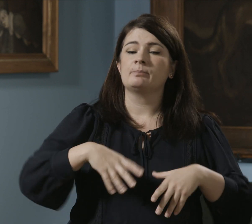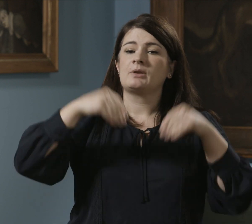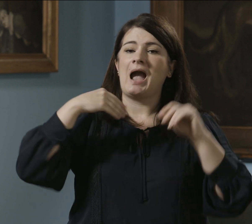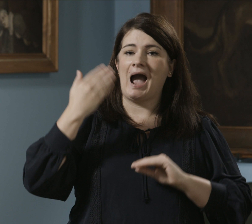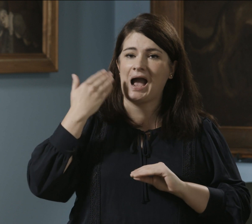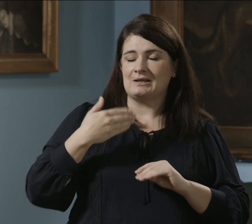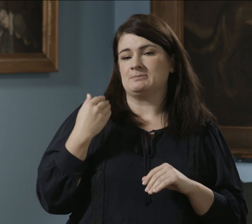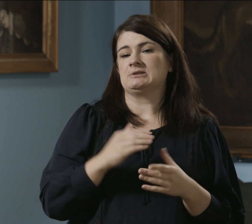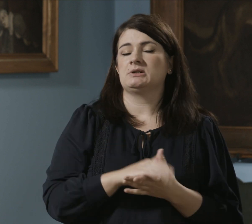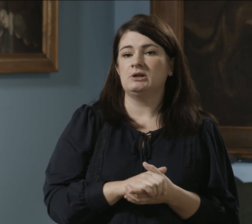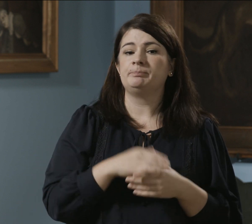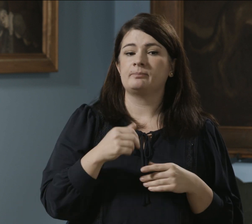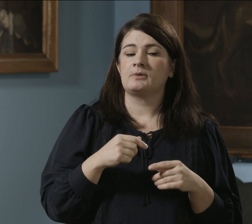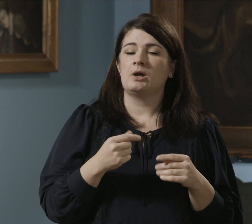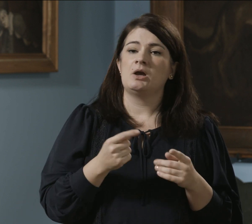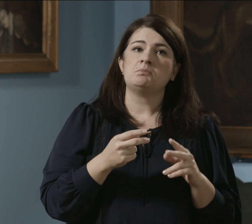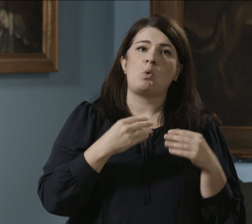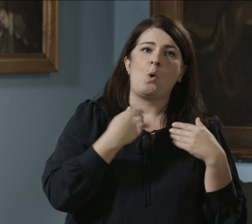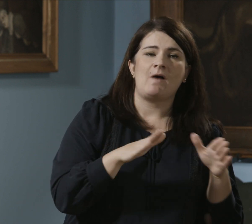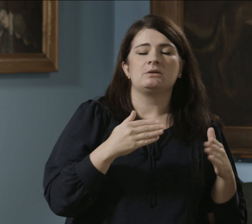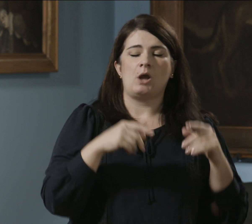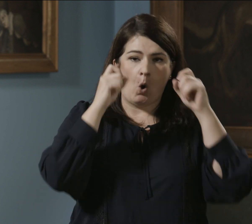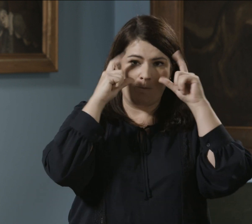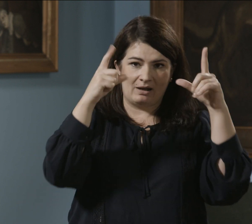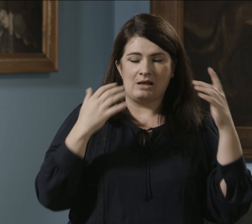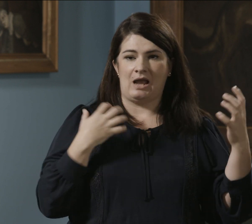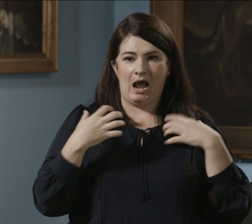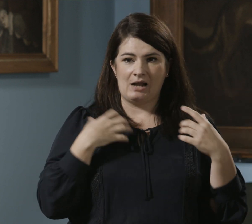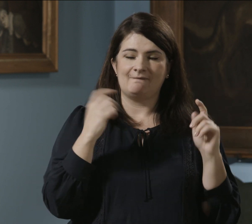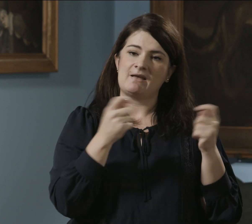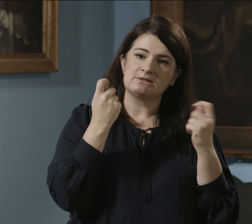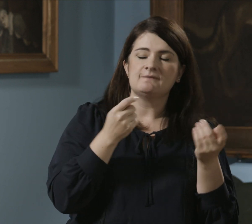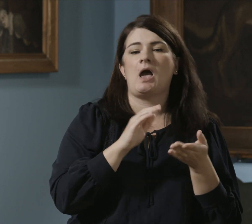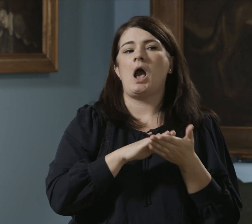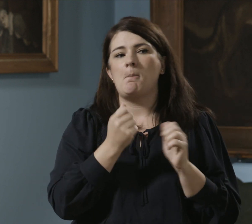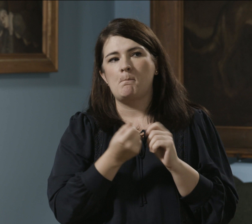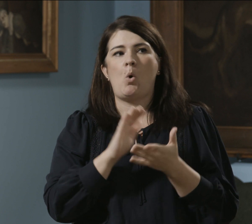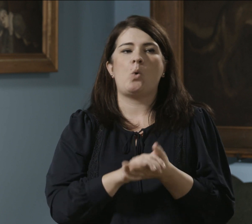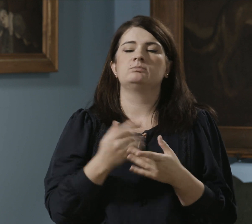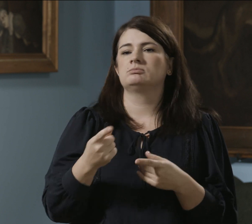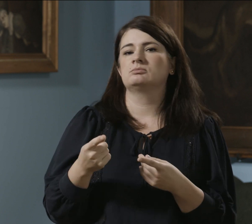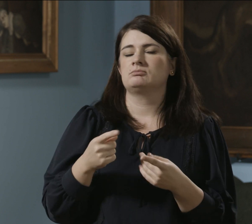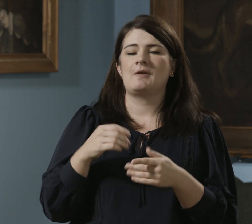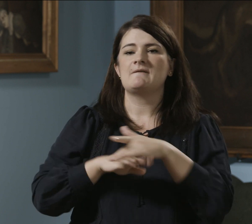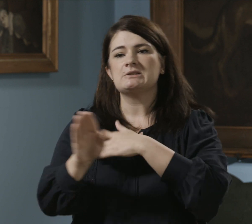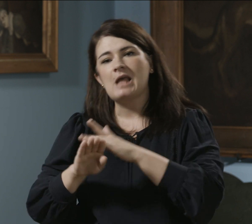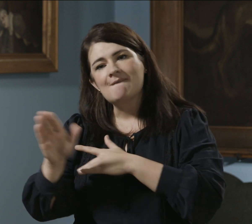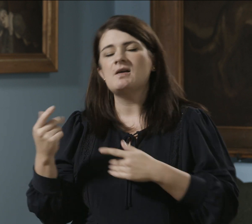na przykład inauguracja roku akademickiego, Open Eyes Art Festival oraz wystawy, odbyły się z udziałem tłumacza